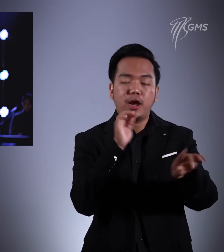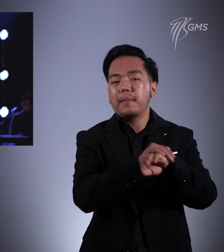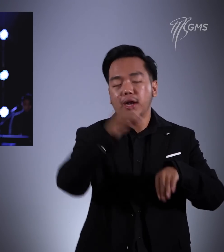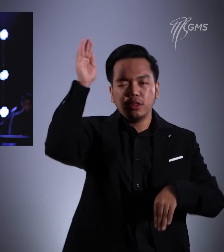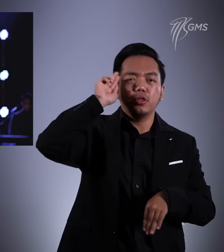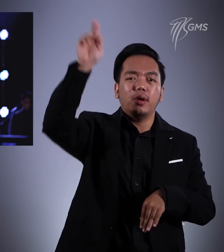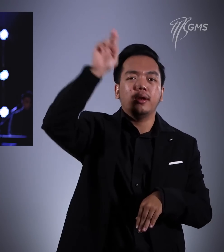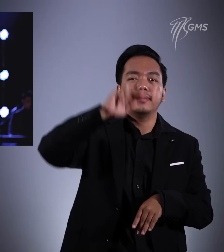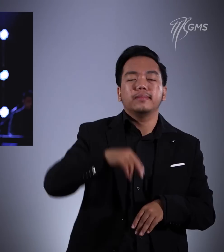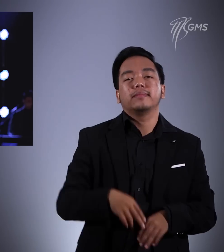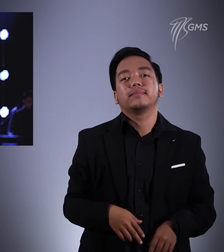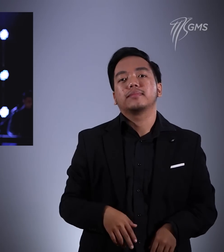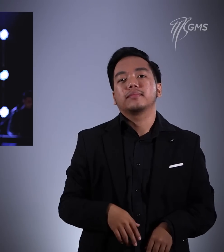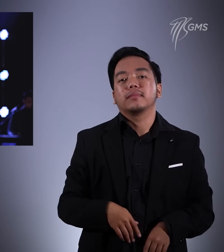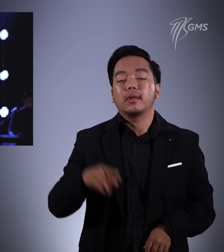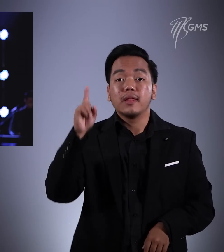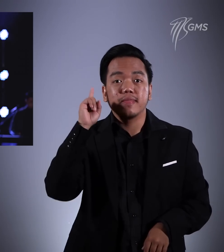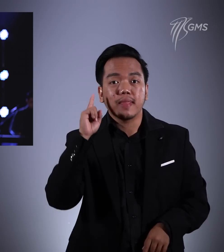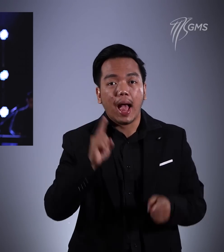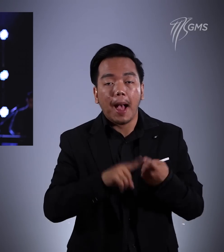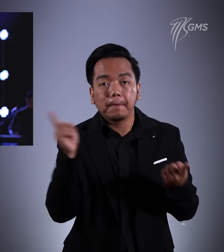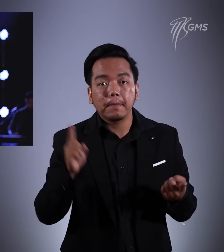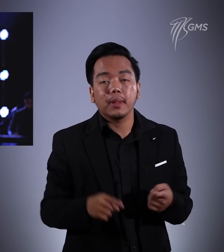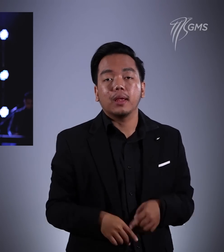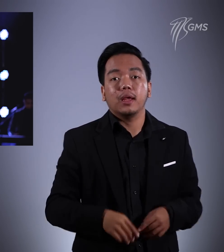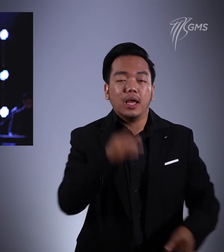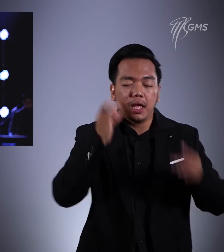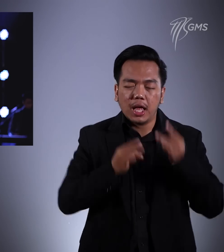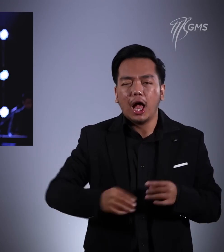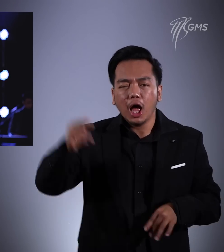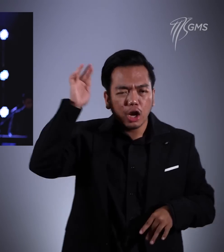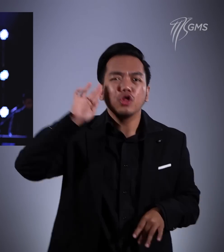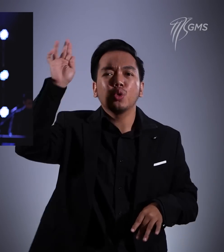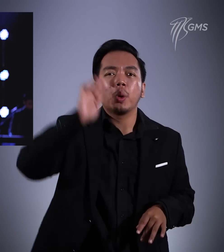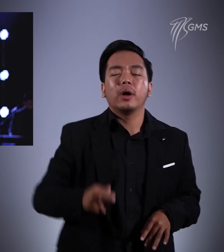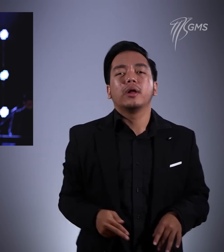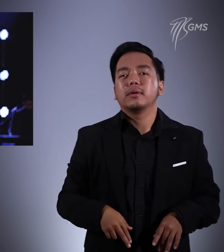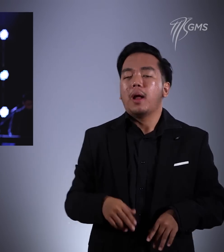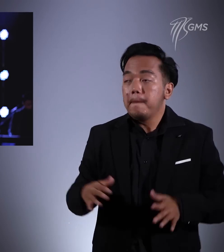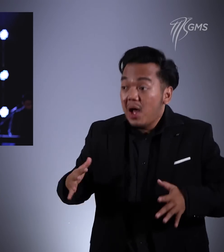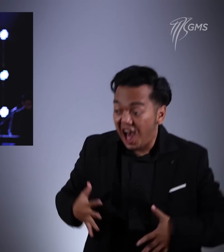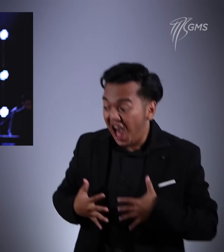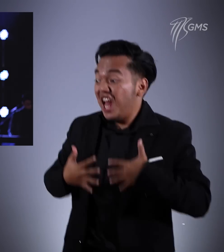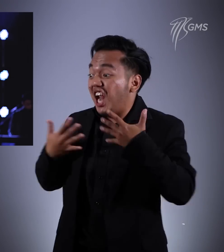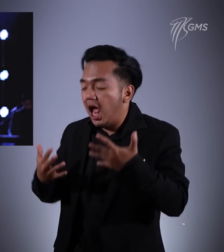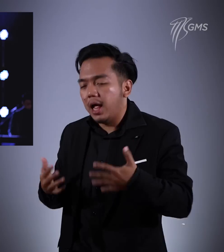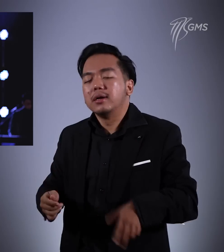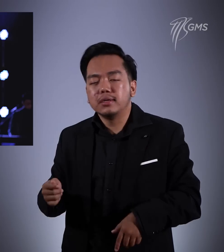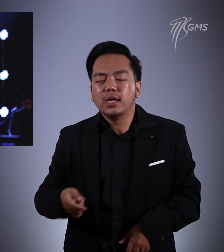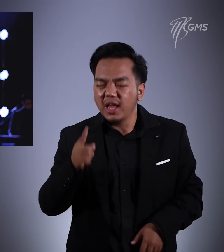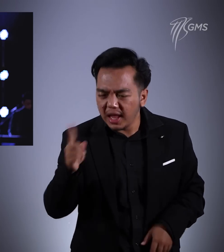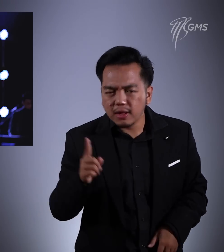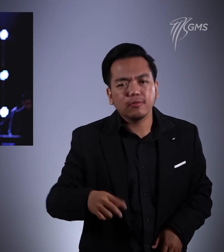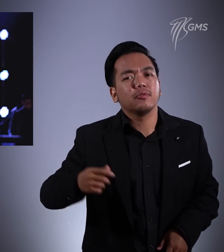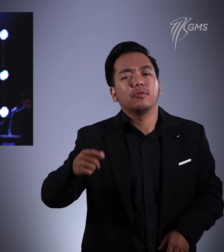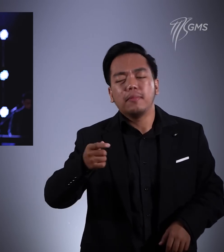Tapi sekalipun, sekali itu Tuhan marah pun, kalau Tuhan memang murka, sudah pasti karena kita layak menerima itu.